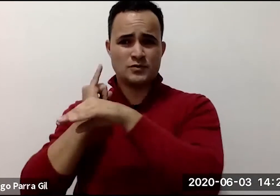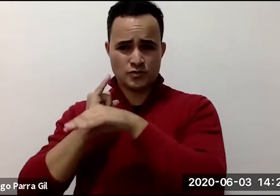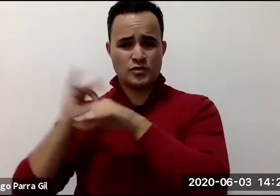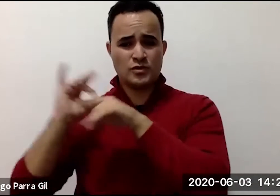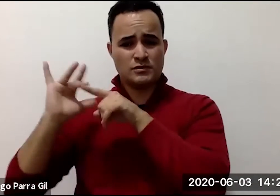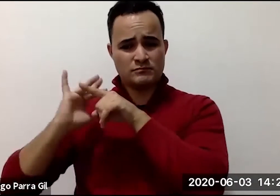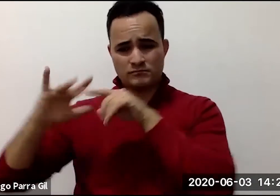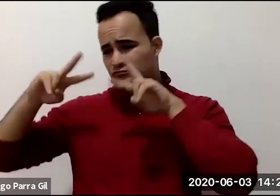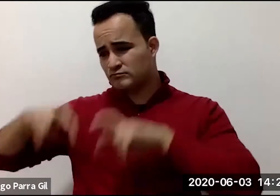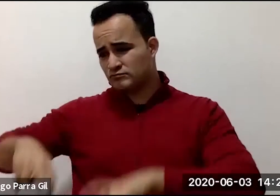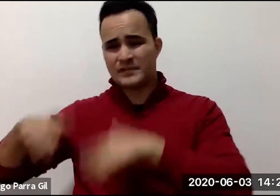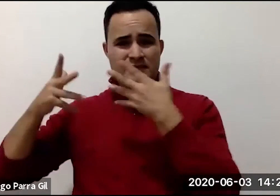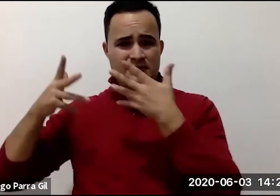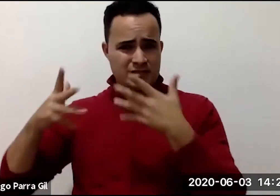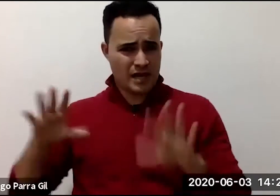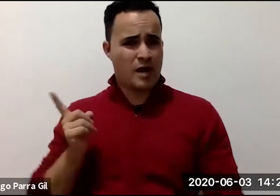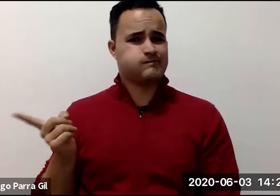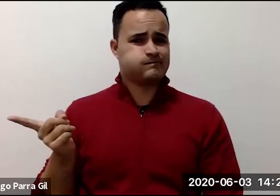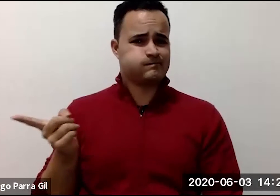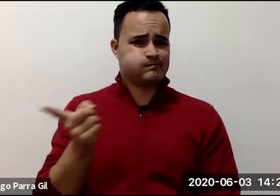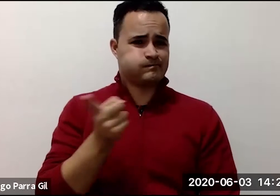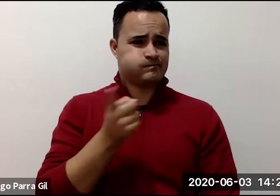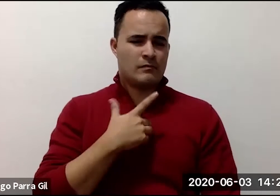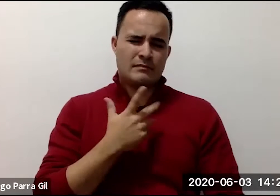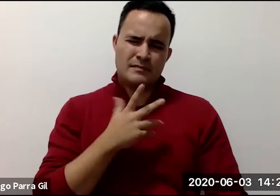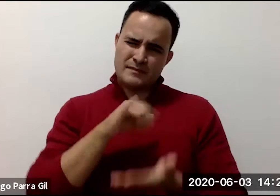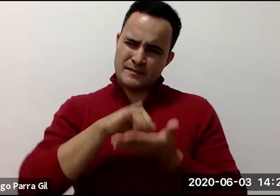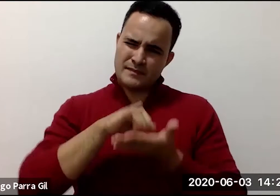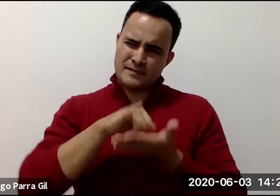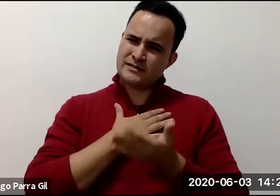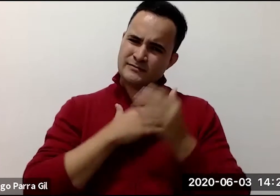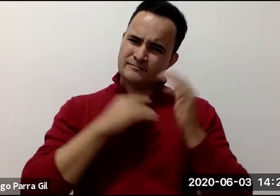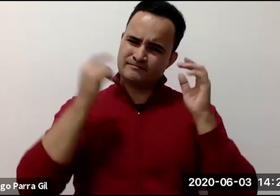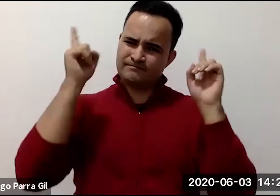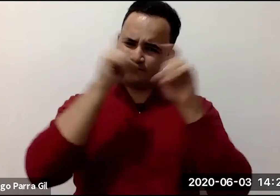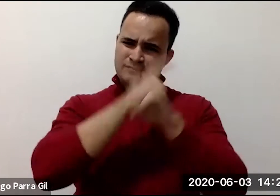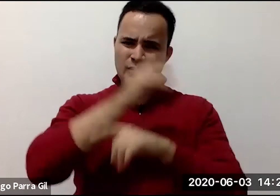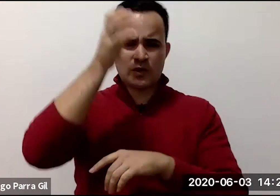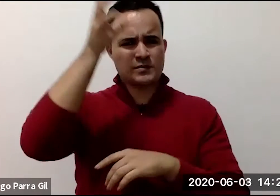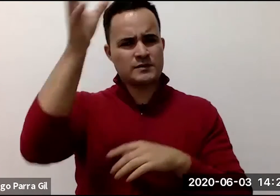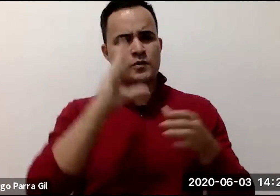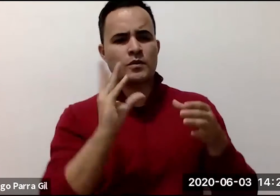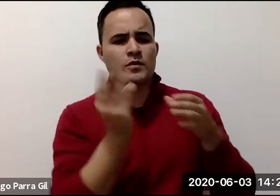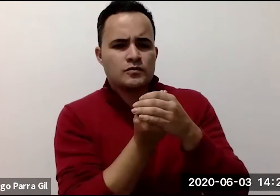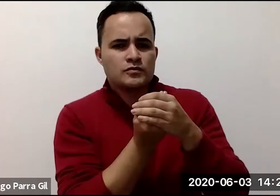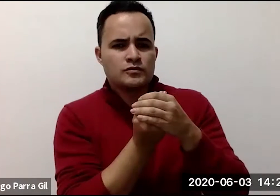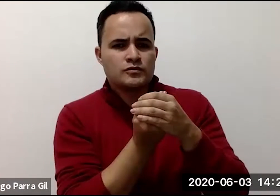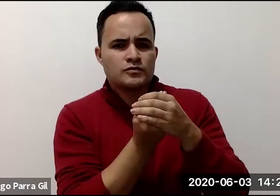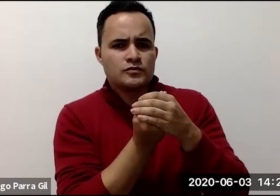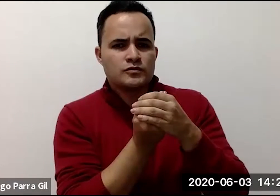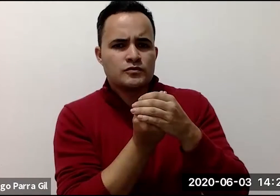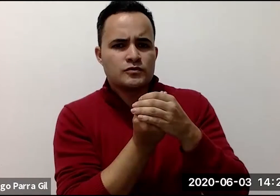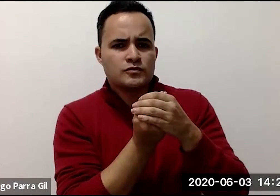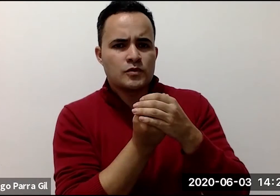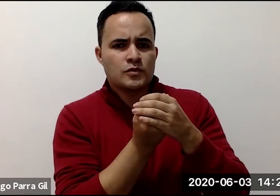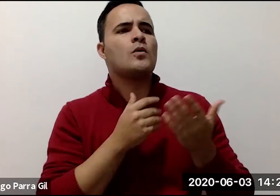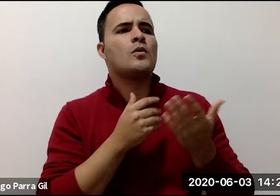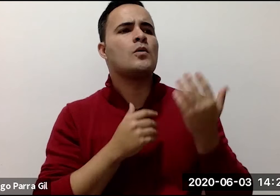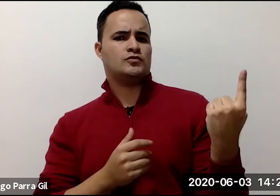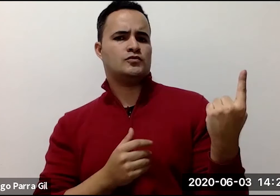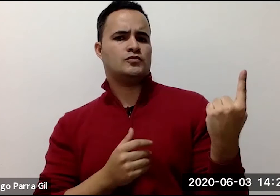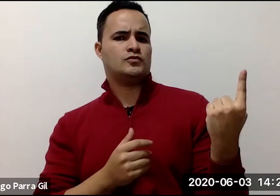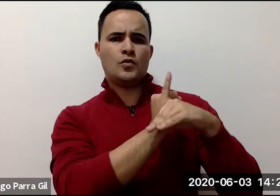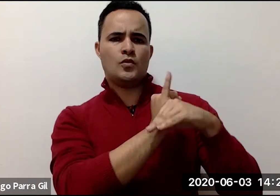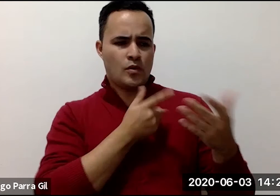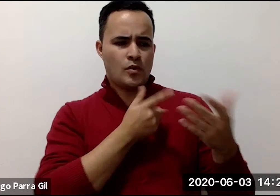Entonces, por eso me refiero a una inclusión tal vez compartida, en donde estas políticas que